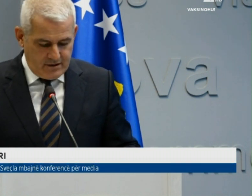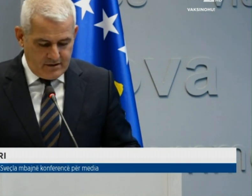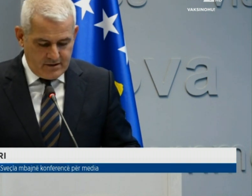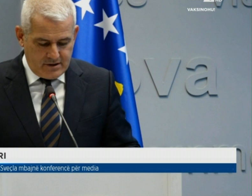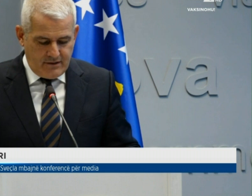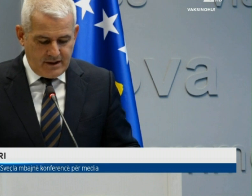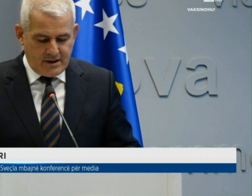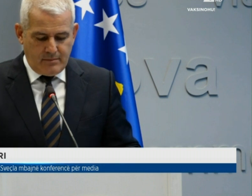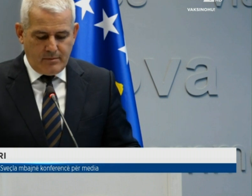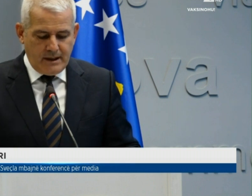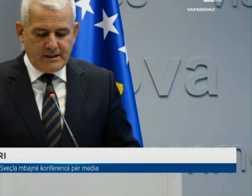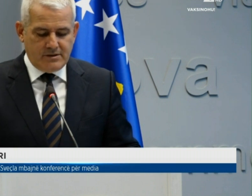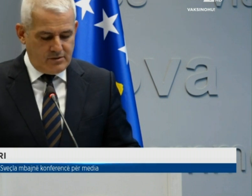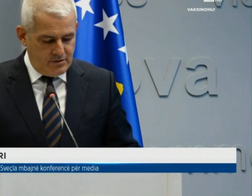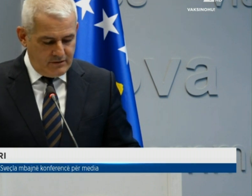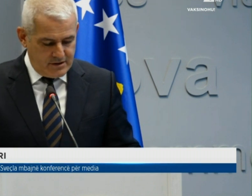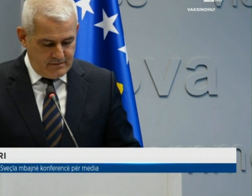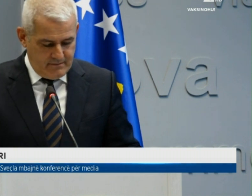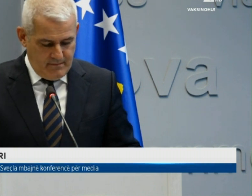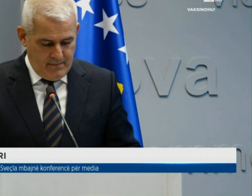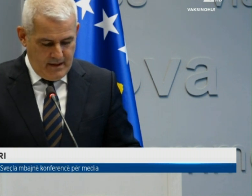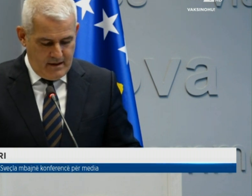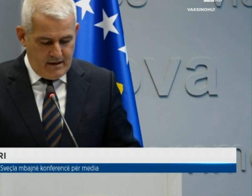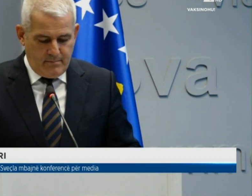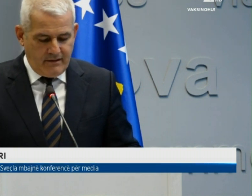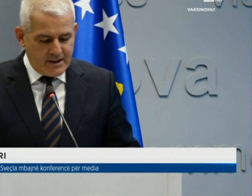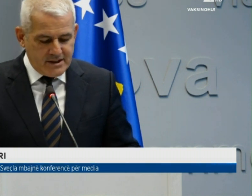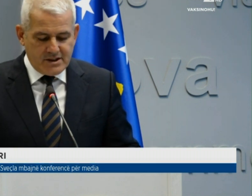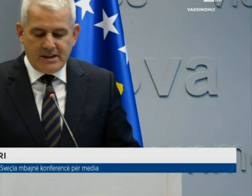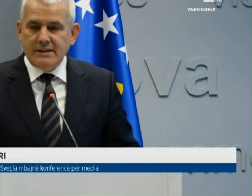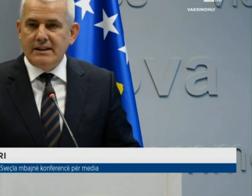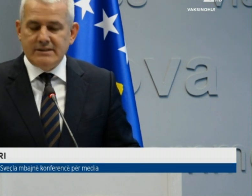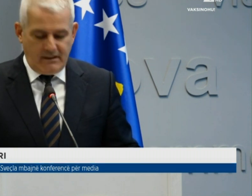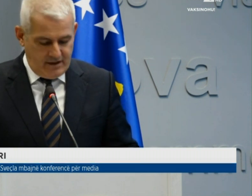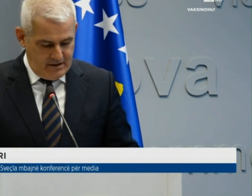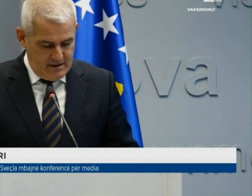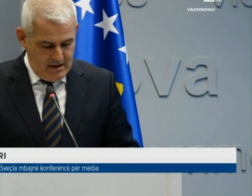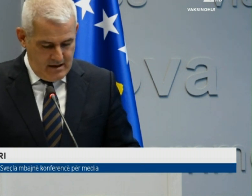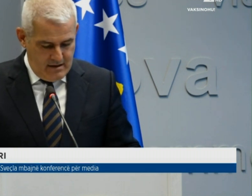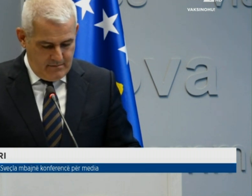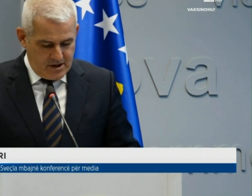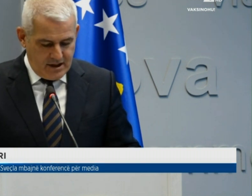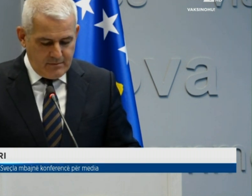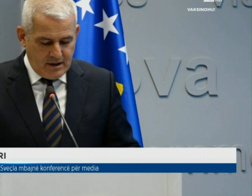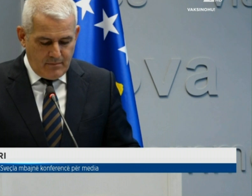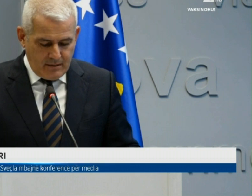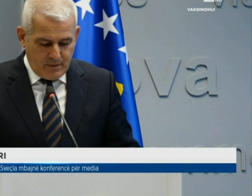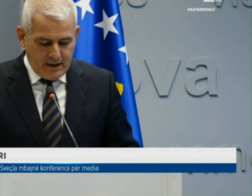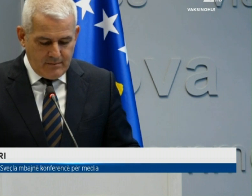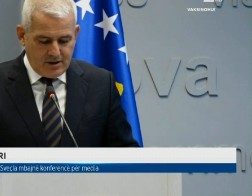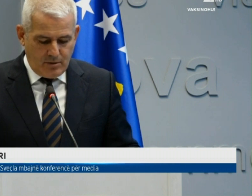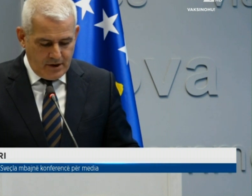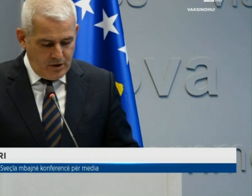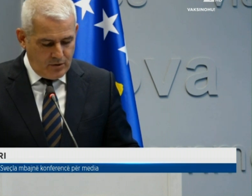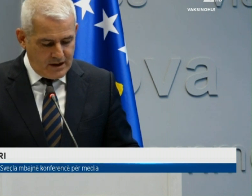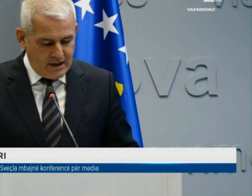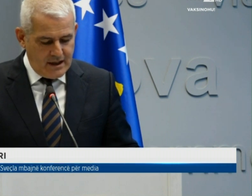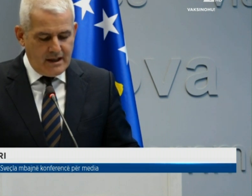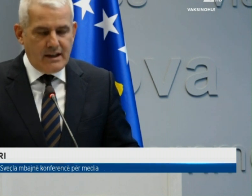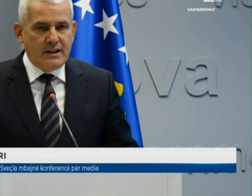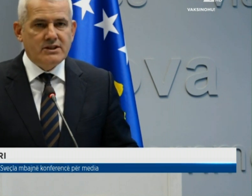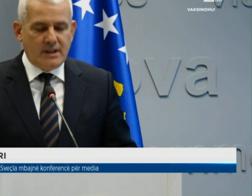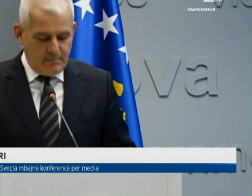të qeverisë së Republikës së Kosovës dhe pavarësisht tendencave për qëllim të manipulimit të